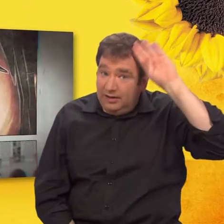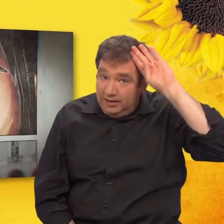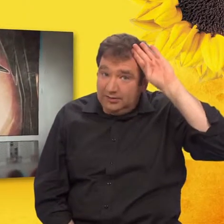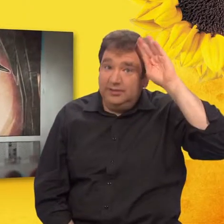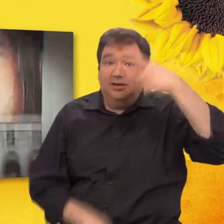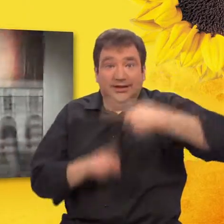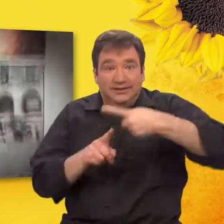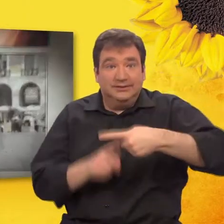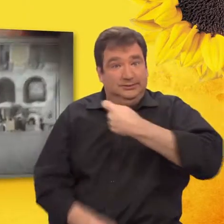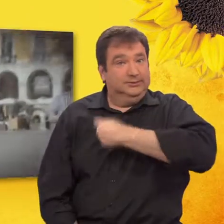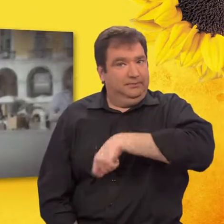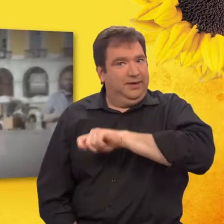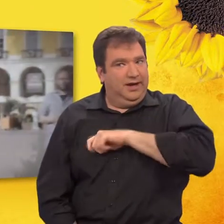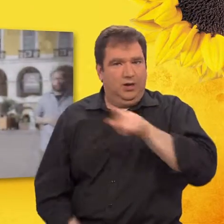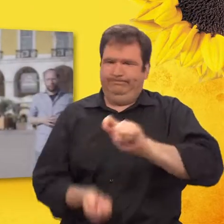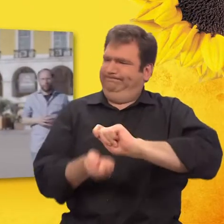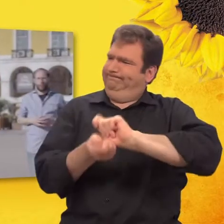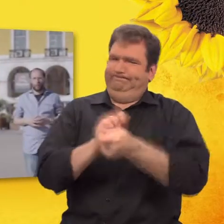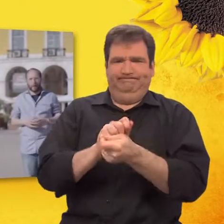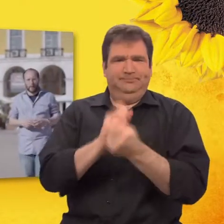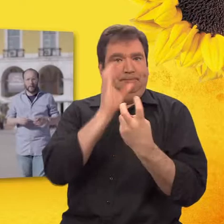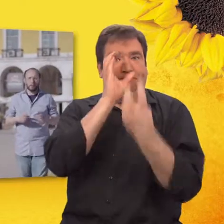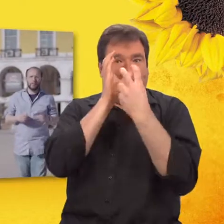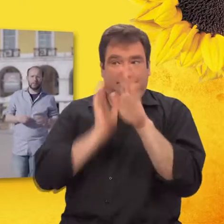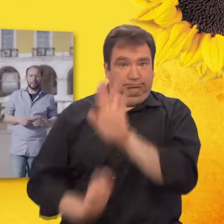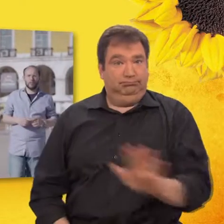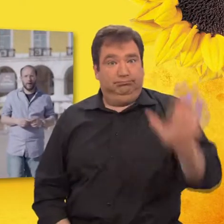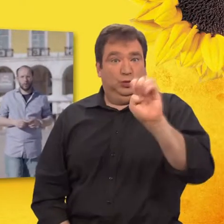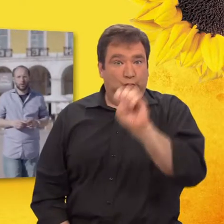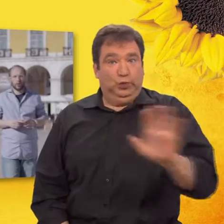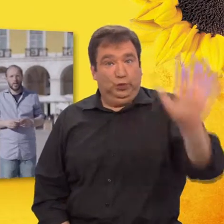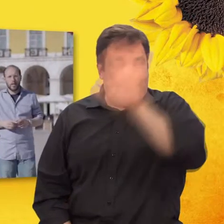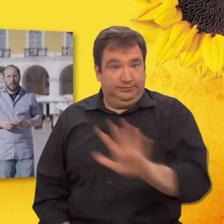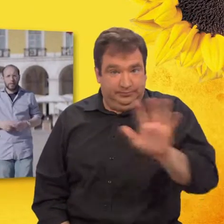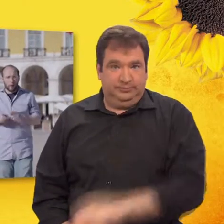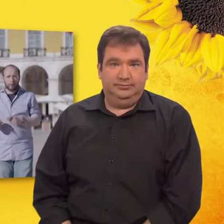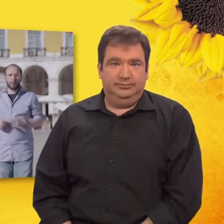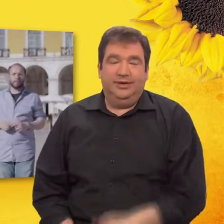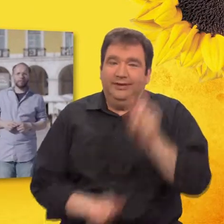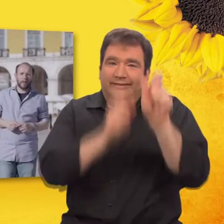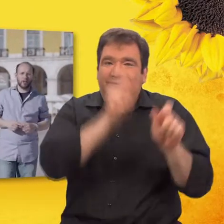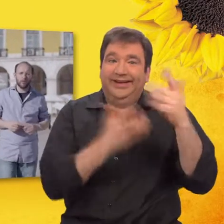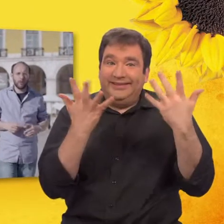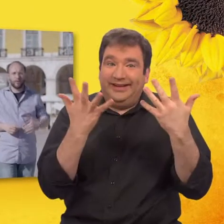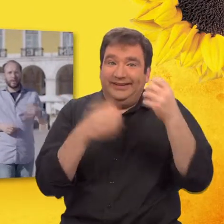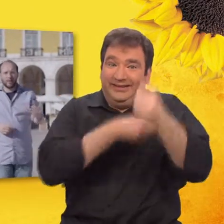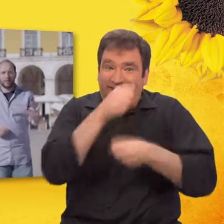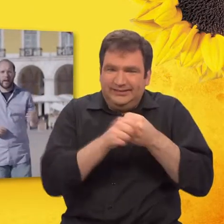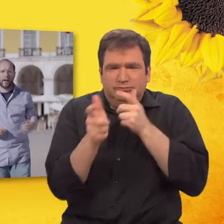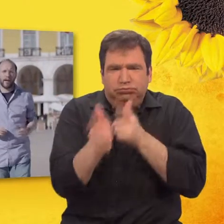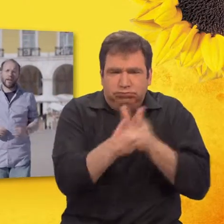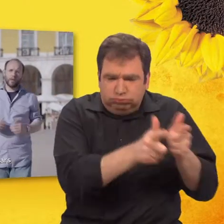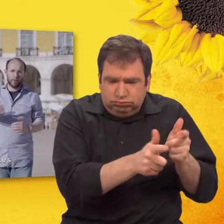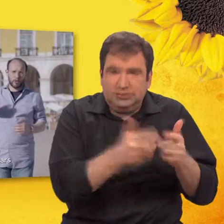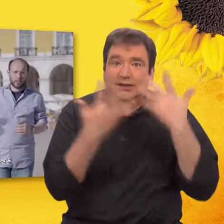Itália, a Grécia e a Espanha foram transformados nos porcos da União Europeia. Pigs, chamaram-nos. E tal como estas personagens, que viveram 10 anos